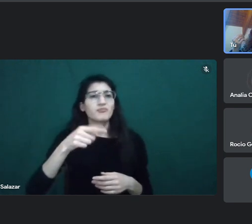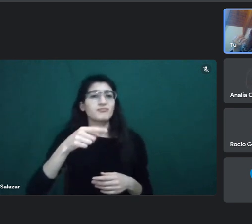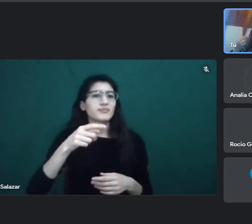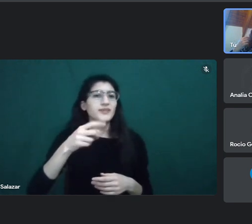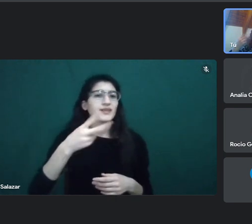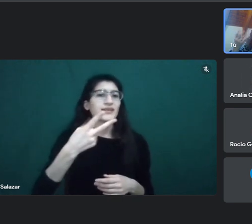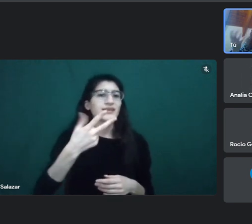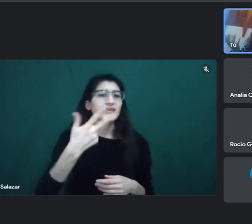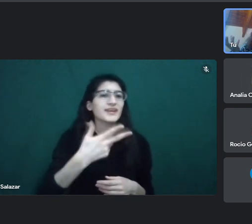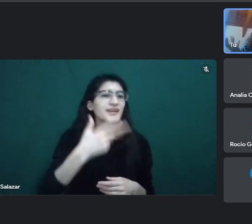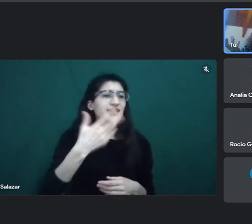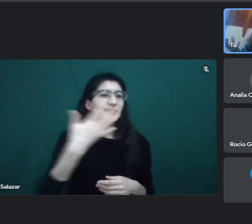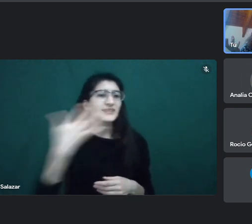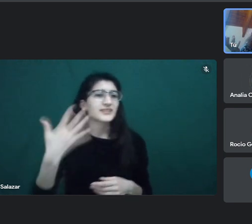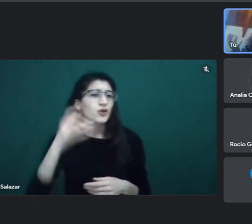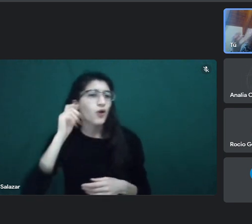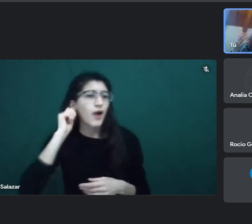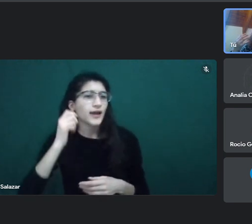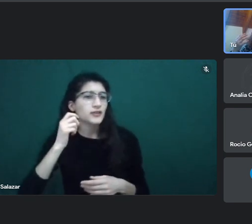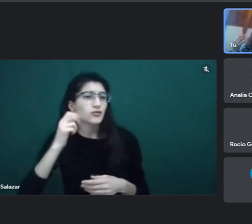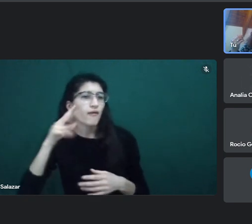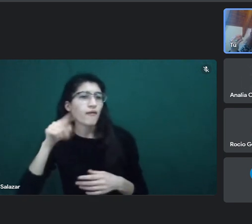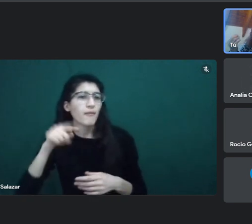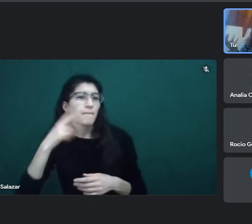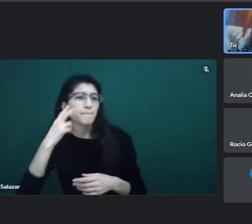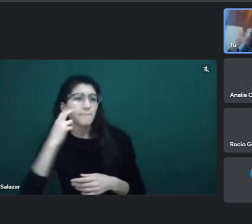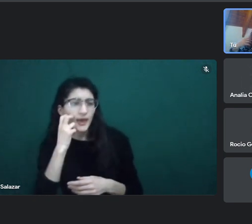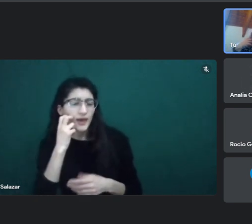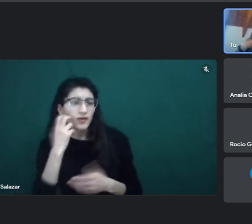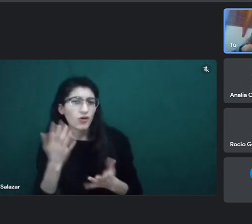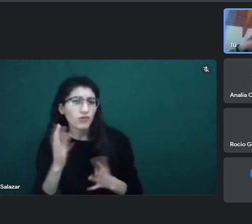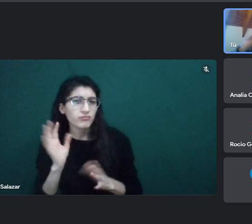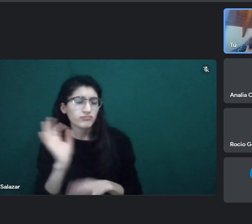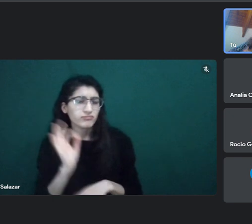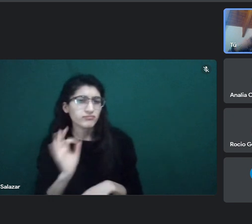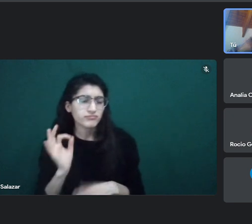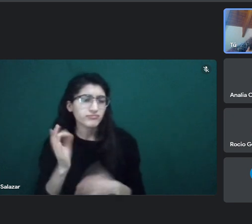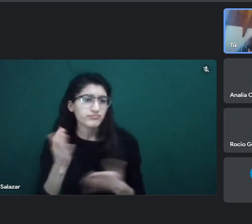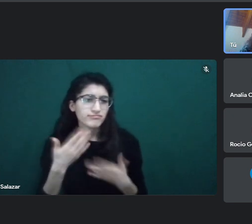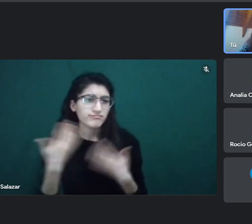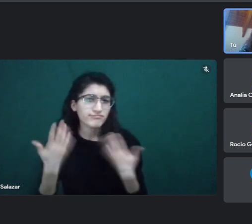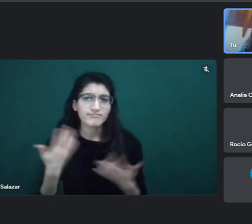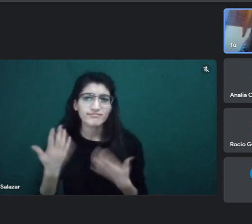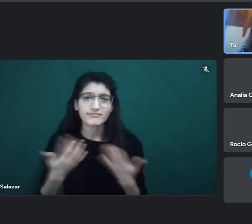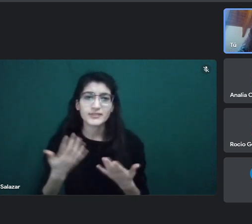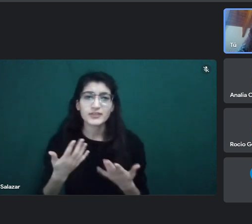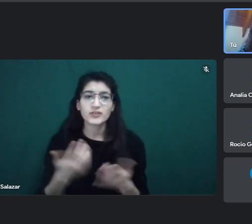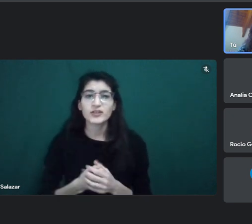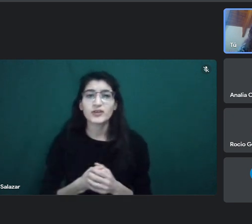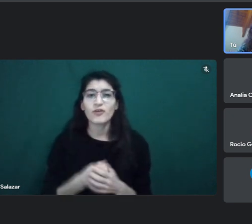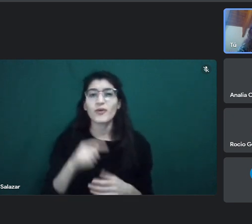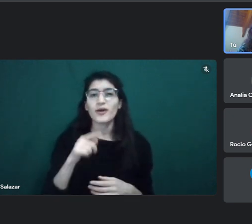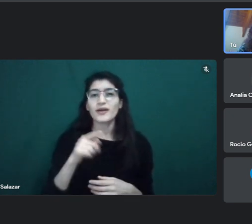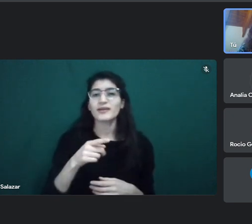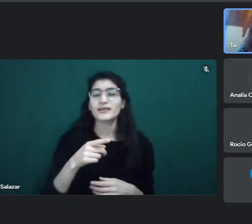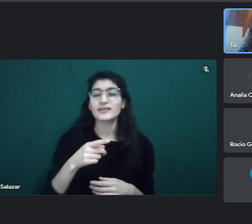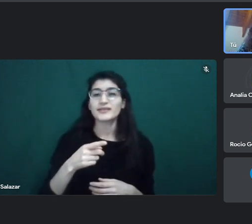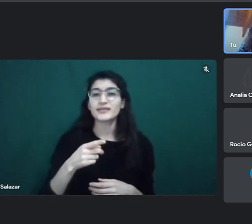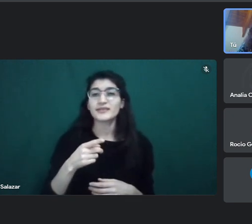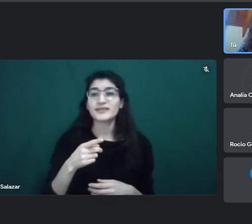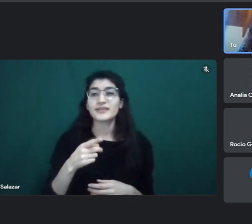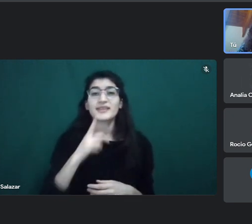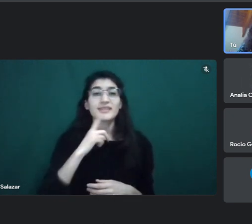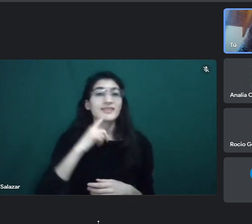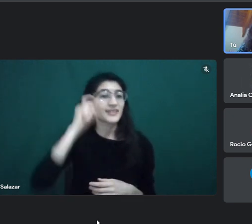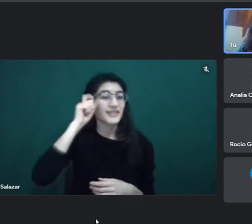decimos es tiene. Nosotros te atribuimos que los años es como que algo que se tiene, ¿sí? Entonces se traduce tiene, ¿sí?